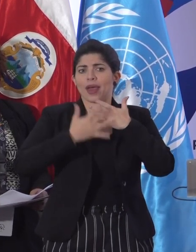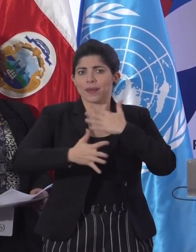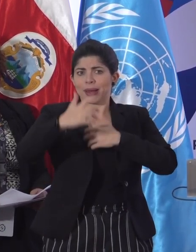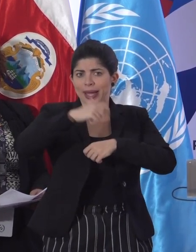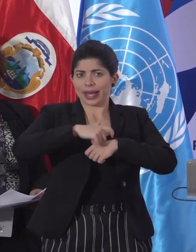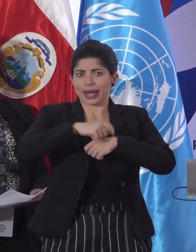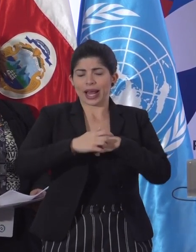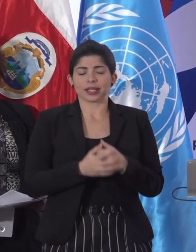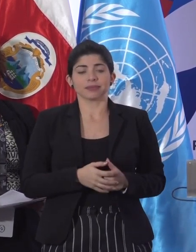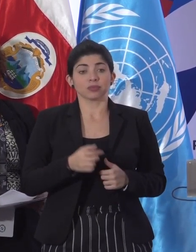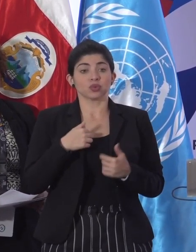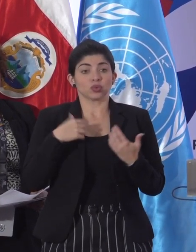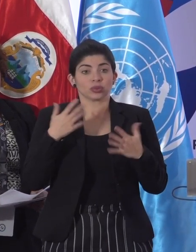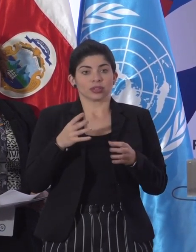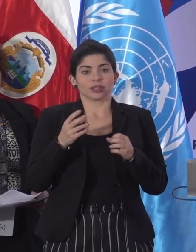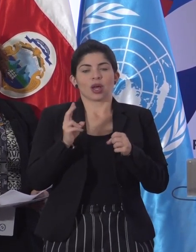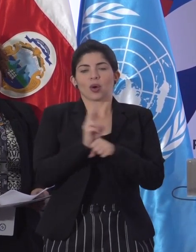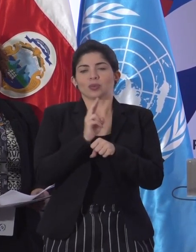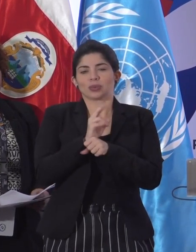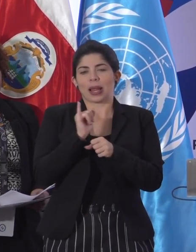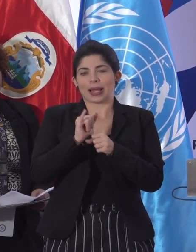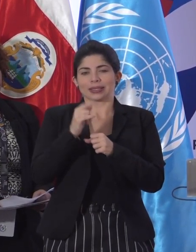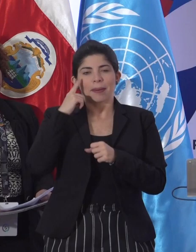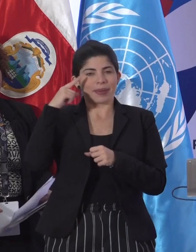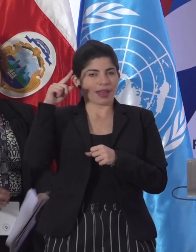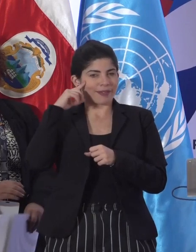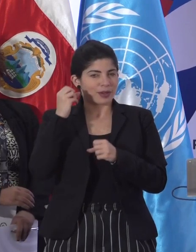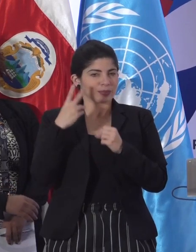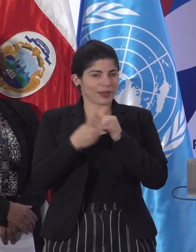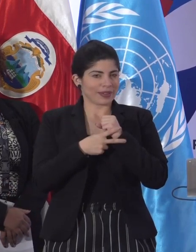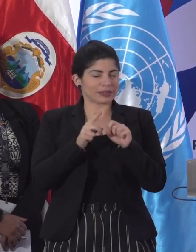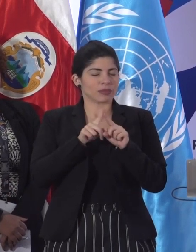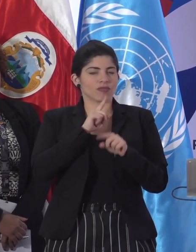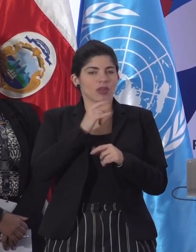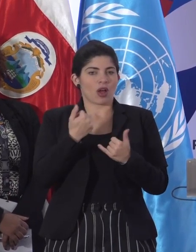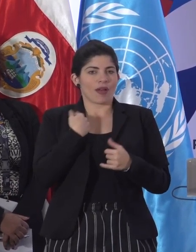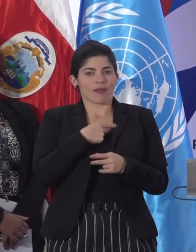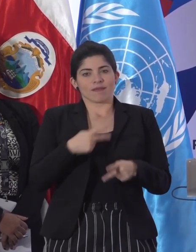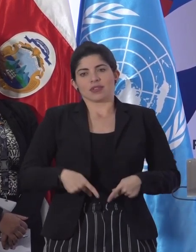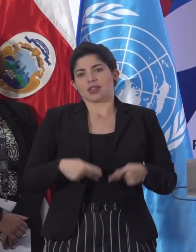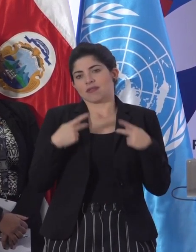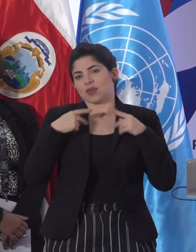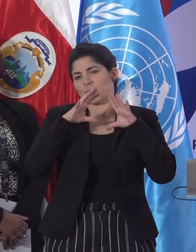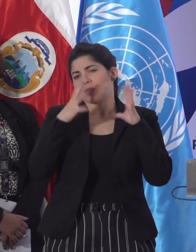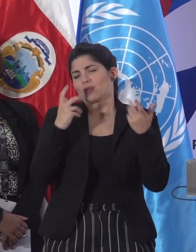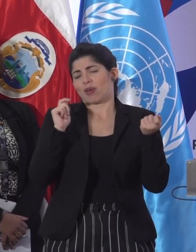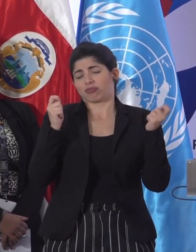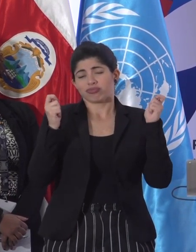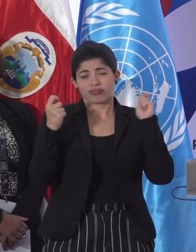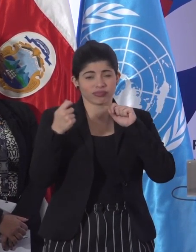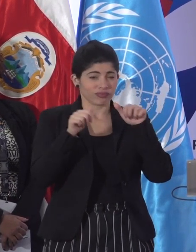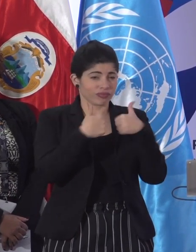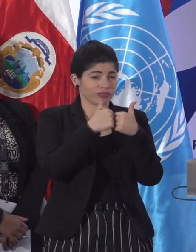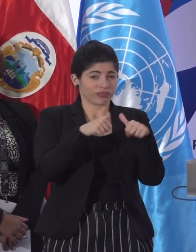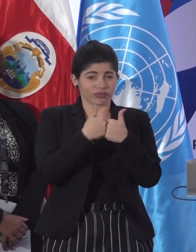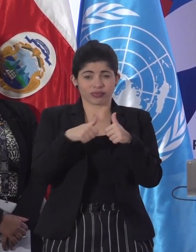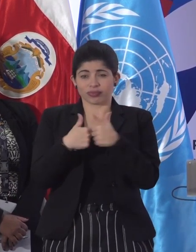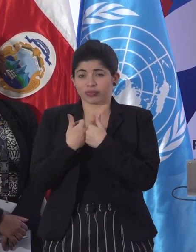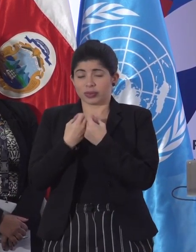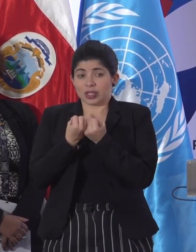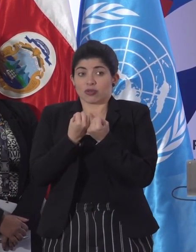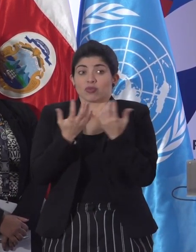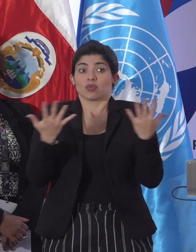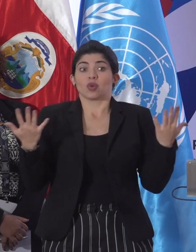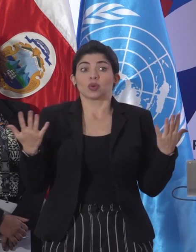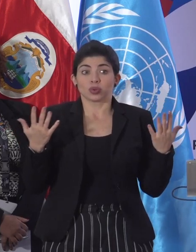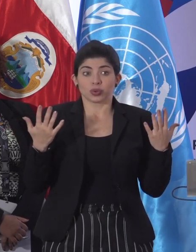He utilizado varias veces esta metáfora. Realmente creo que vivimos en un mundo de transformaciones y desafíos que muchos y